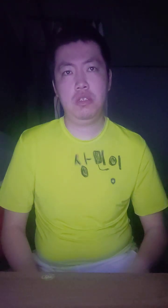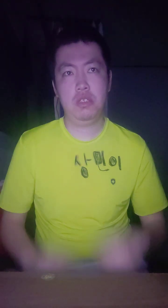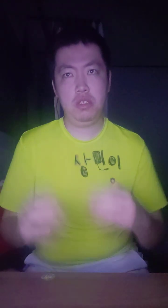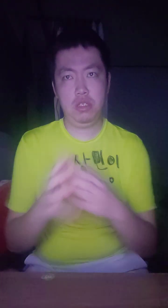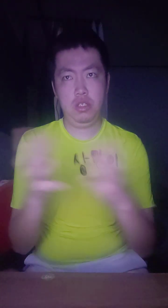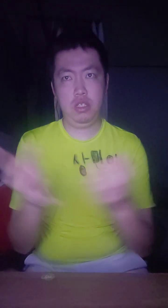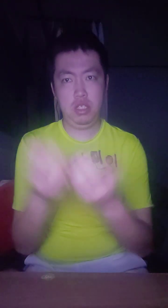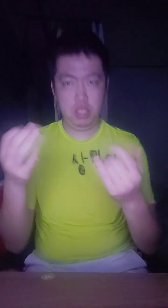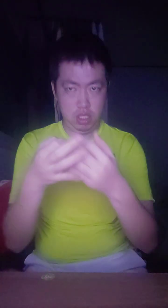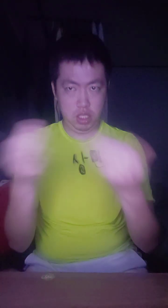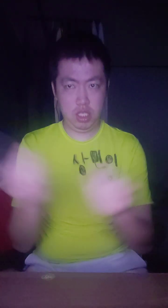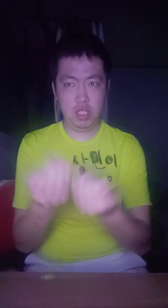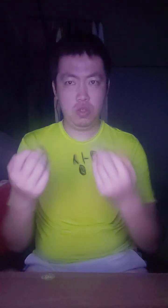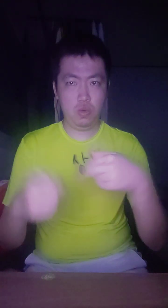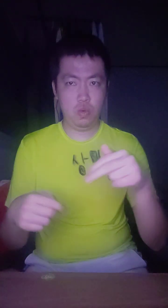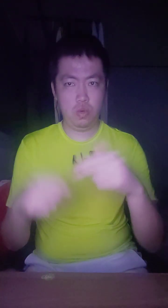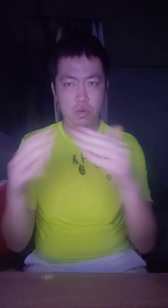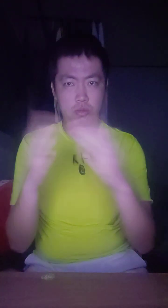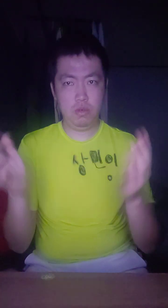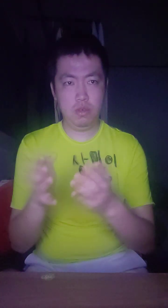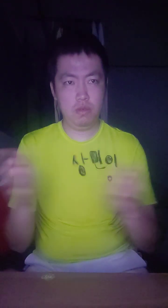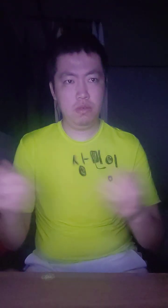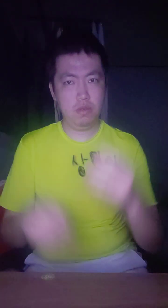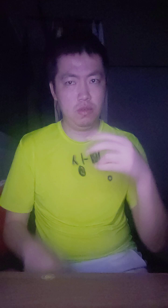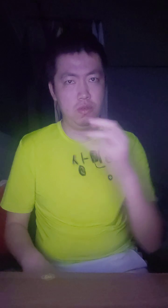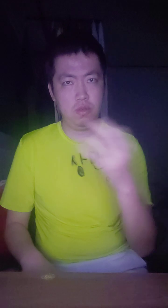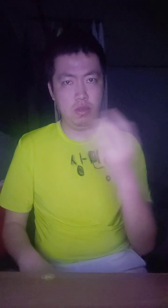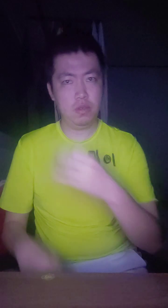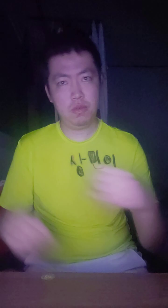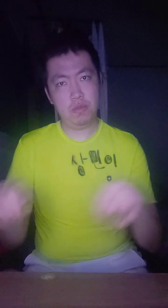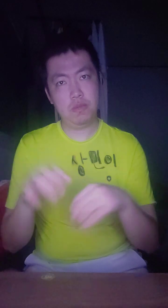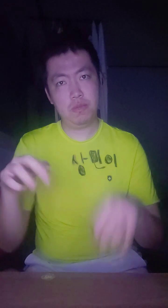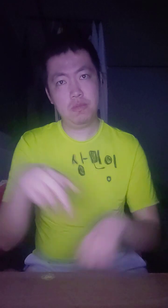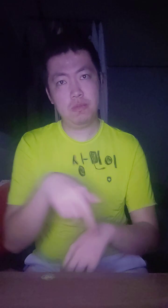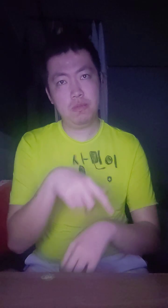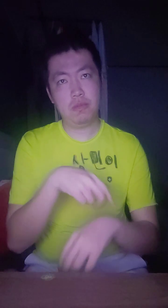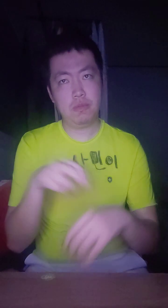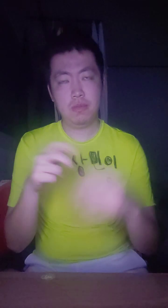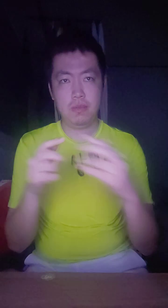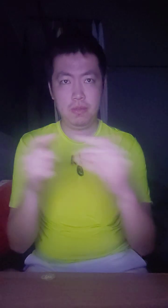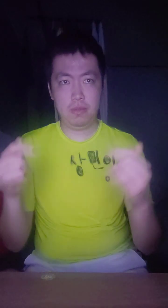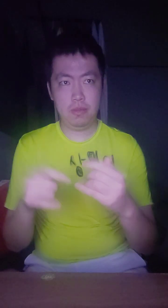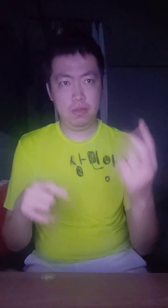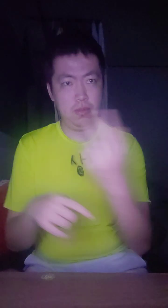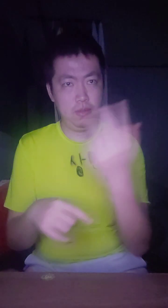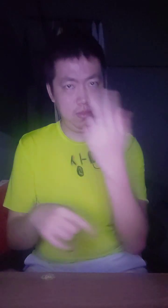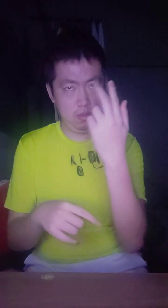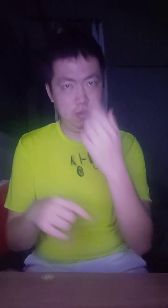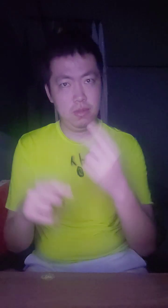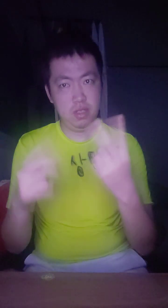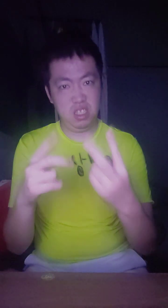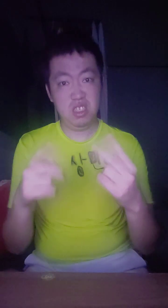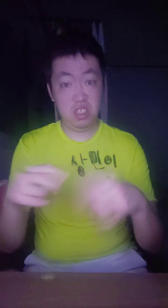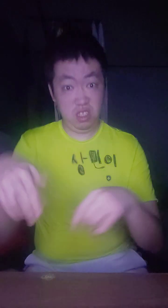부산 진구의 한 골목입니다. 여성과 함께 걷던 한 남성 뒤쪽으로 또 다른 남성 2명이